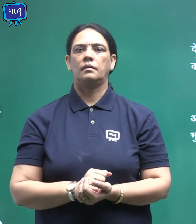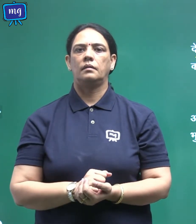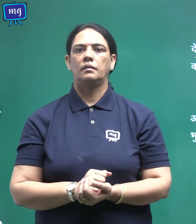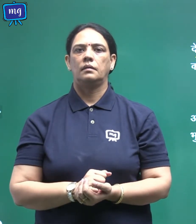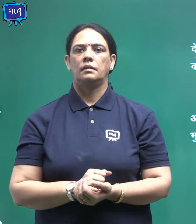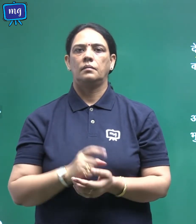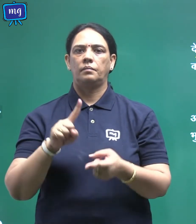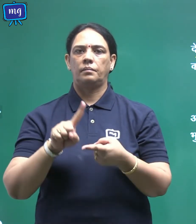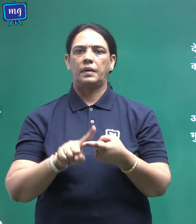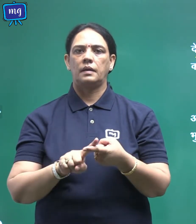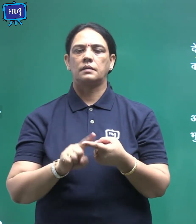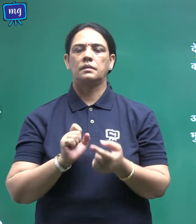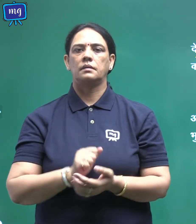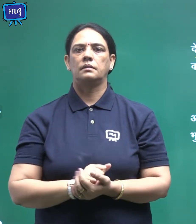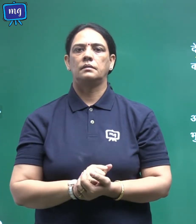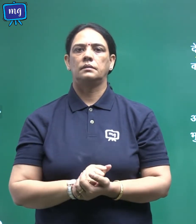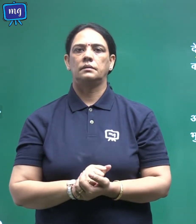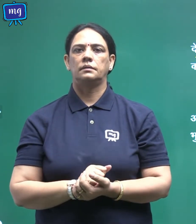प्लस